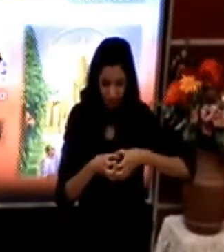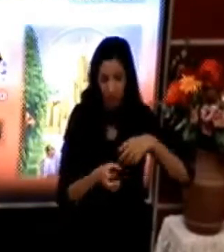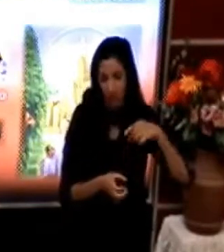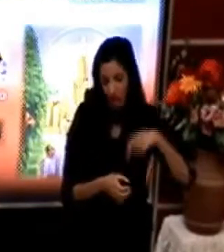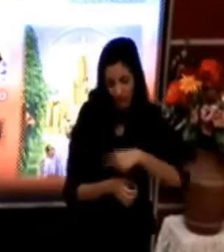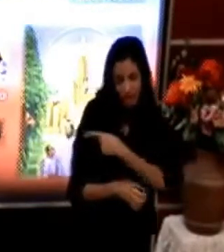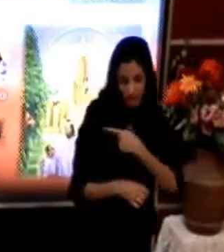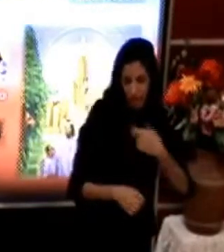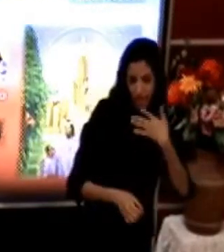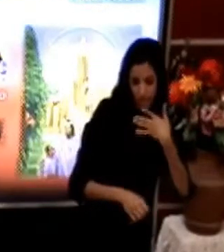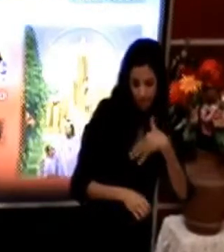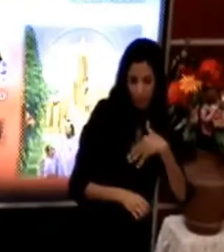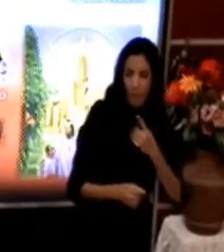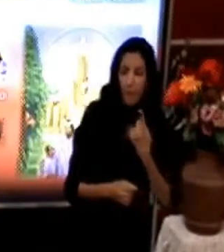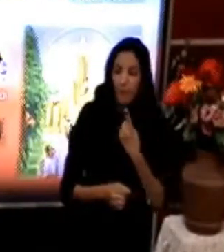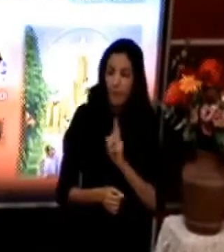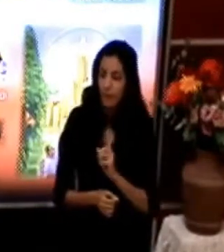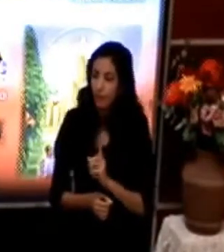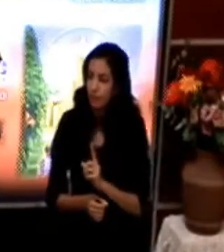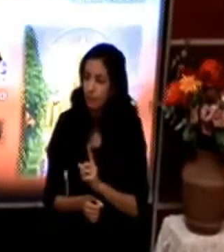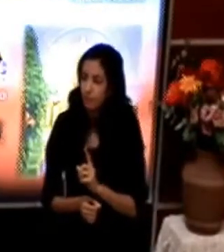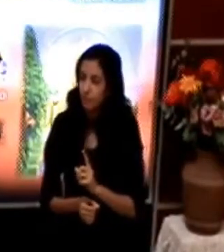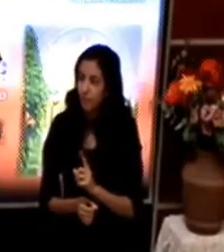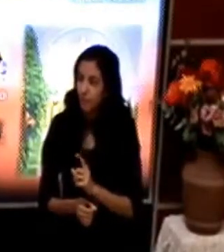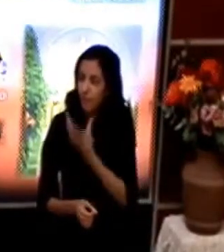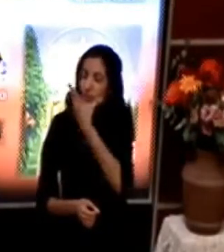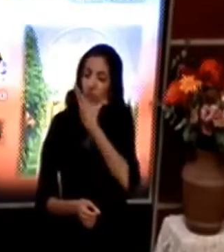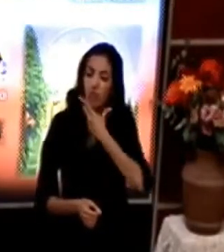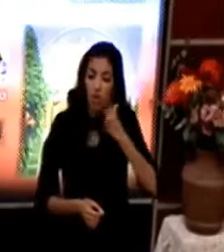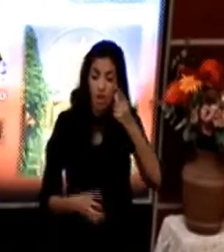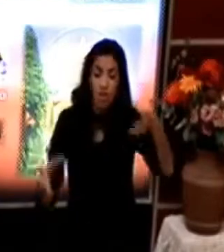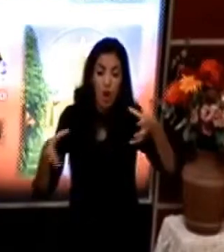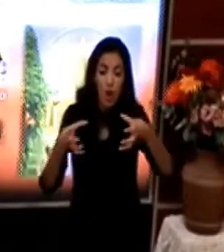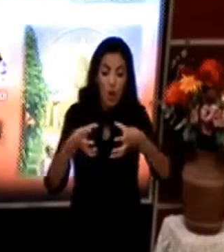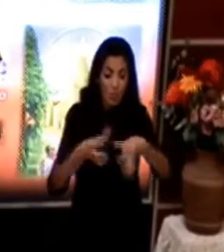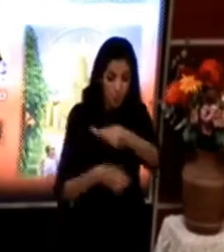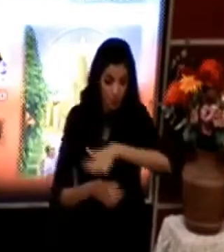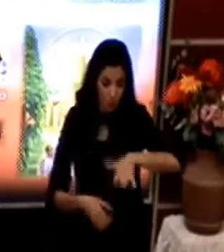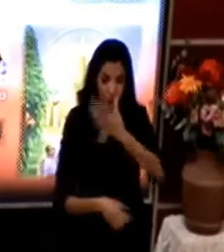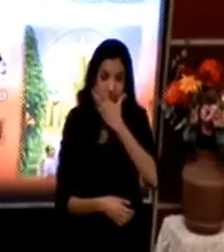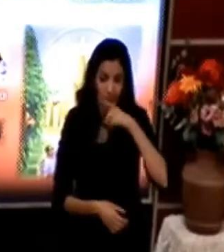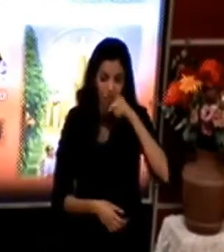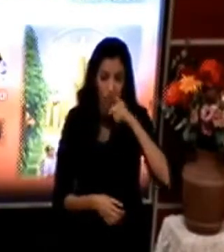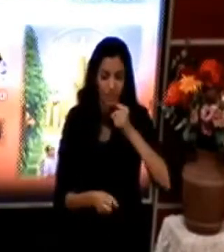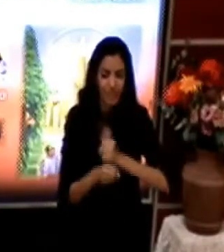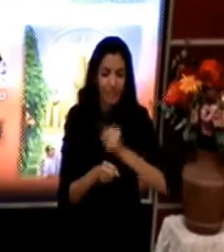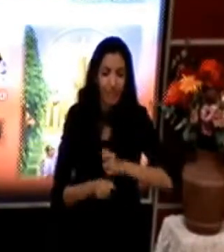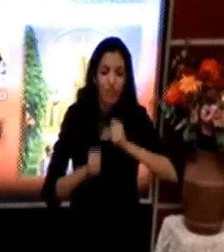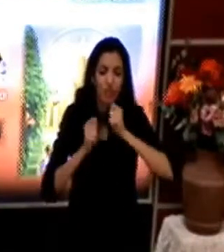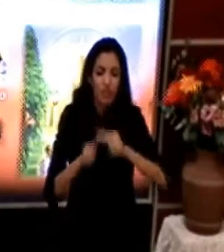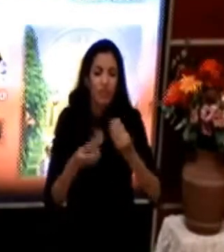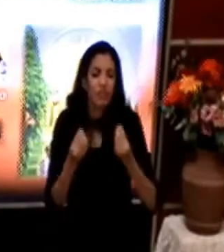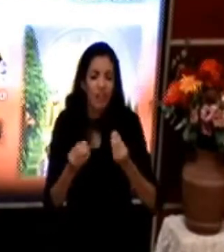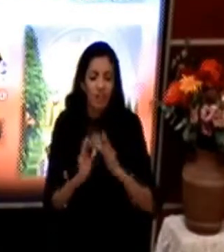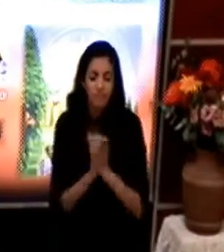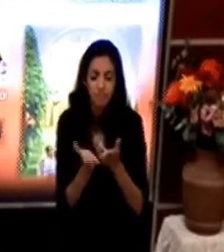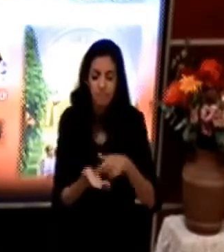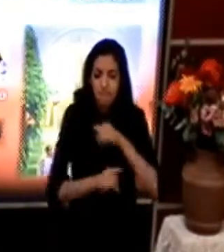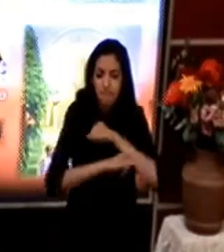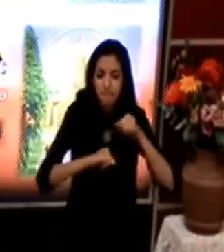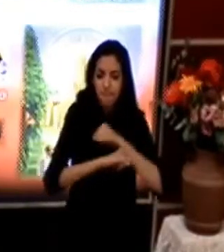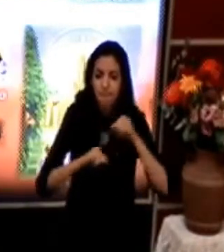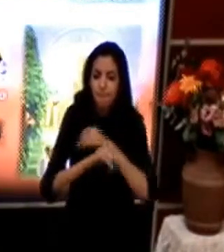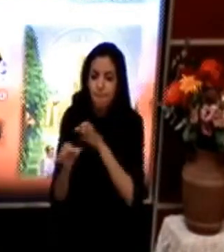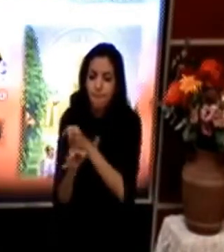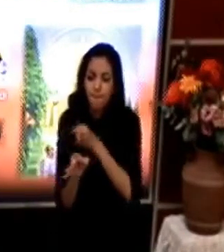mejor. La tarea que Dios dio a su pueblo es predicar el Evangelio eterno, hermanos. Y